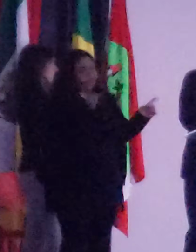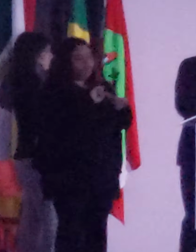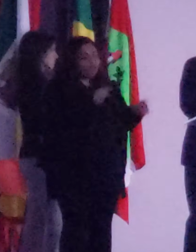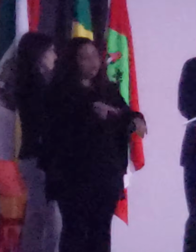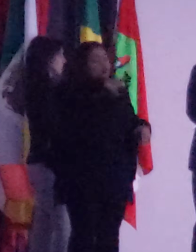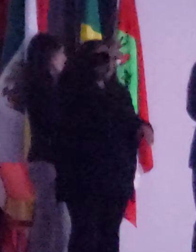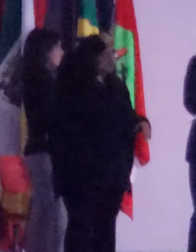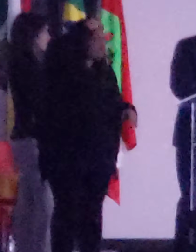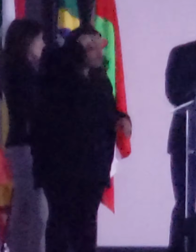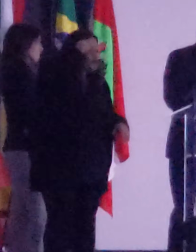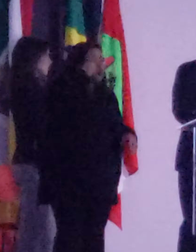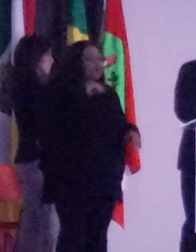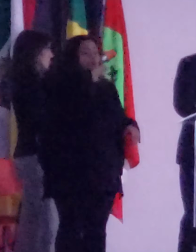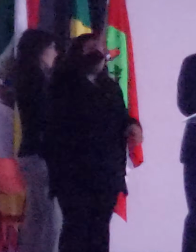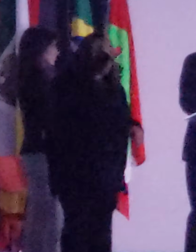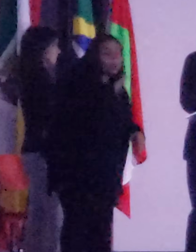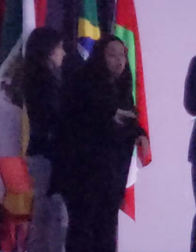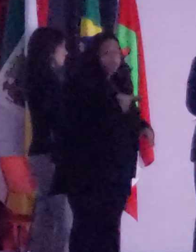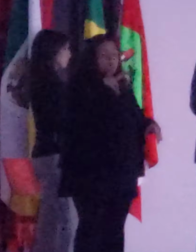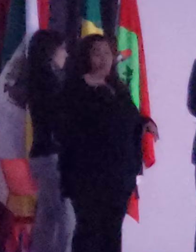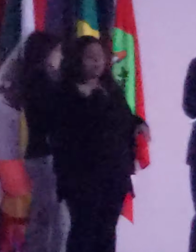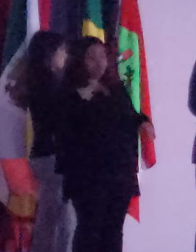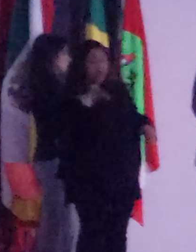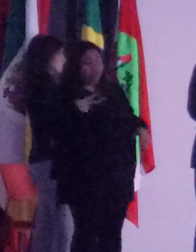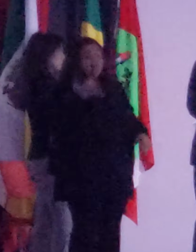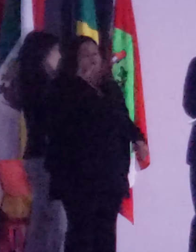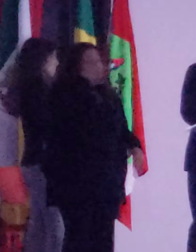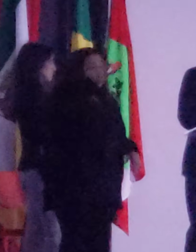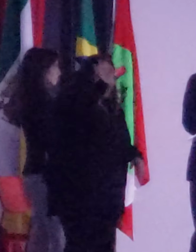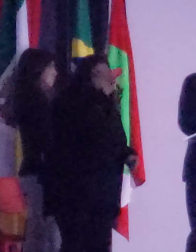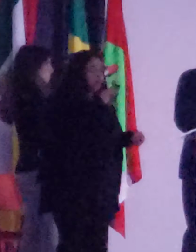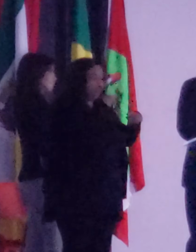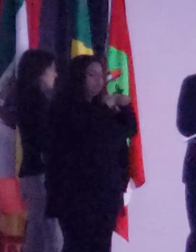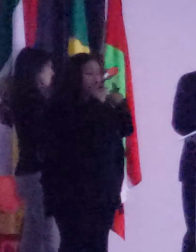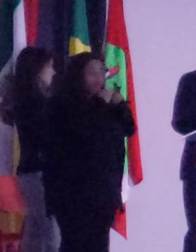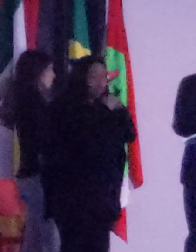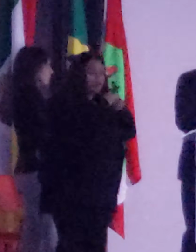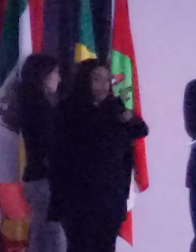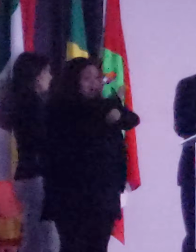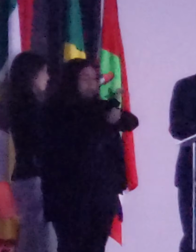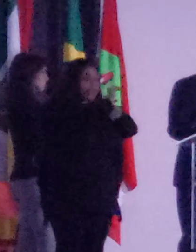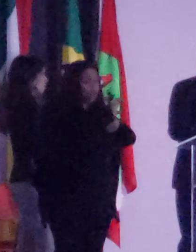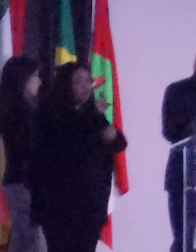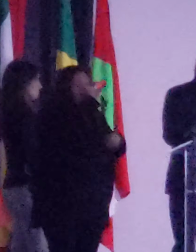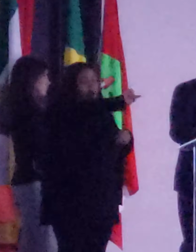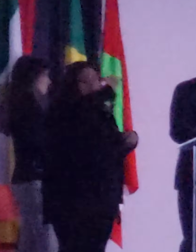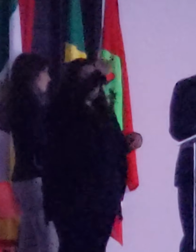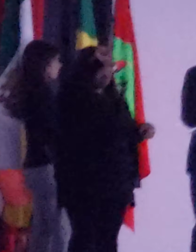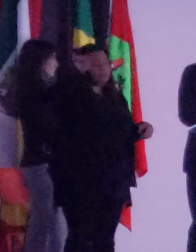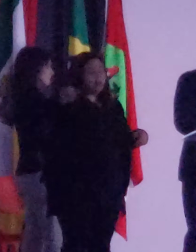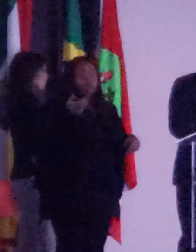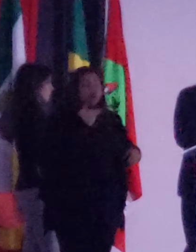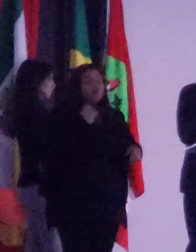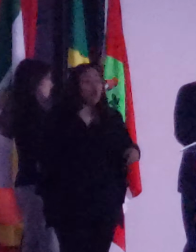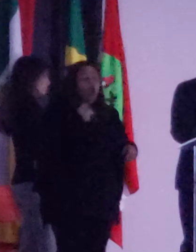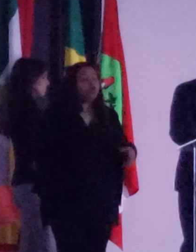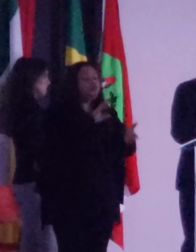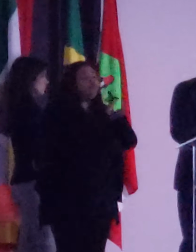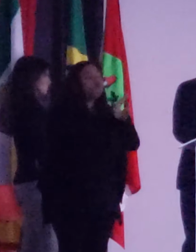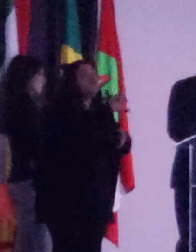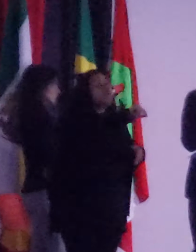os públicos federais, inclusive os particulares. Porque a cultura não pode ser privilegiada